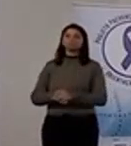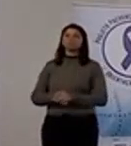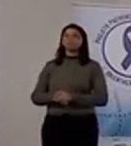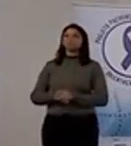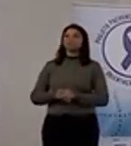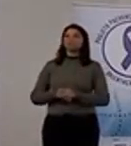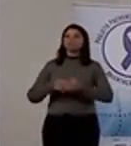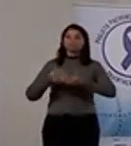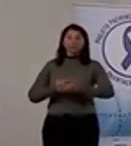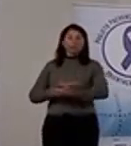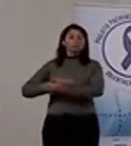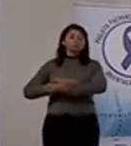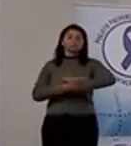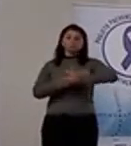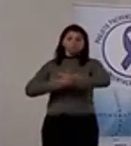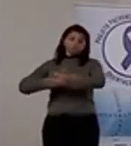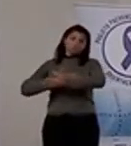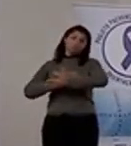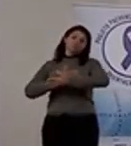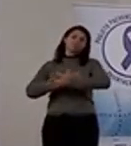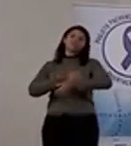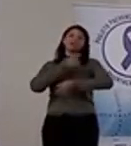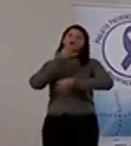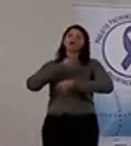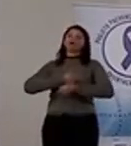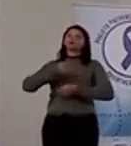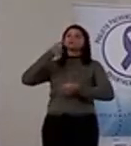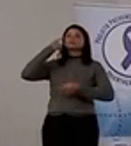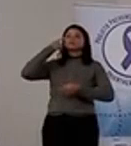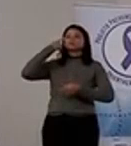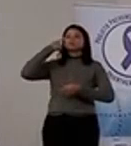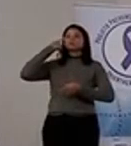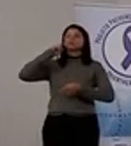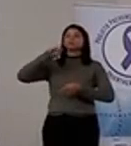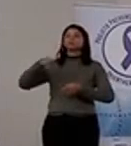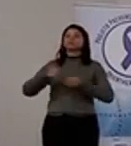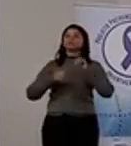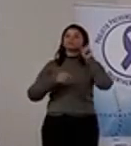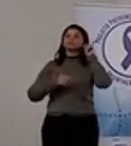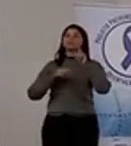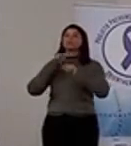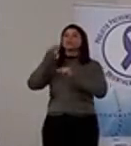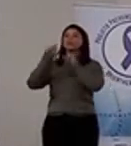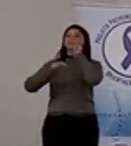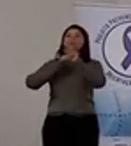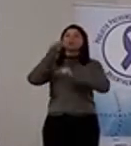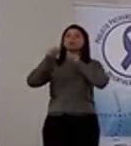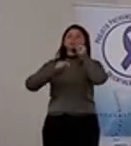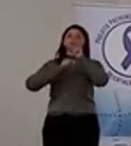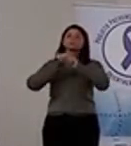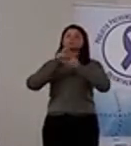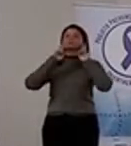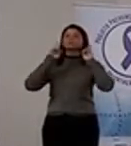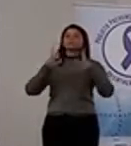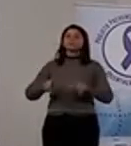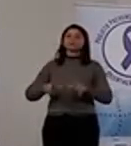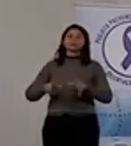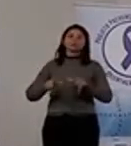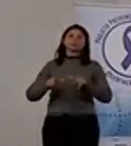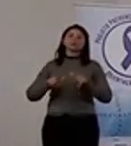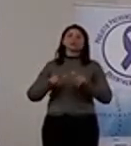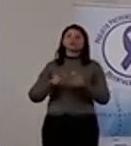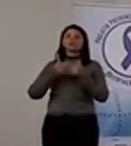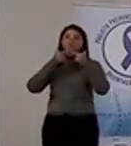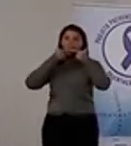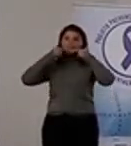Esse bebezinho, tadinho, ela é da Índia. Essa foi a banda mais estranha que eu já vi, ou brida, né? Ela pegou o quê? A boquinha dele